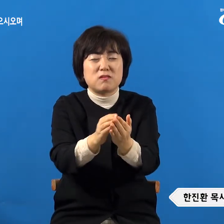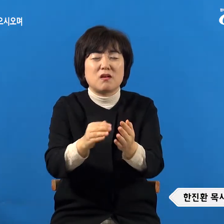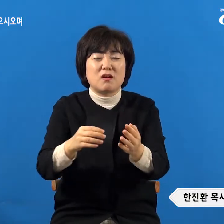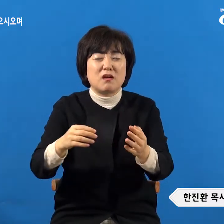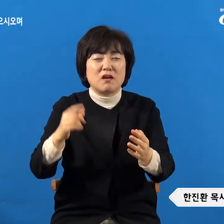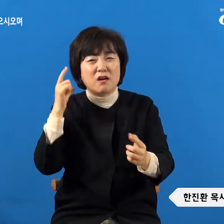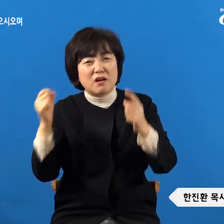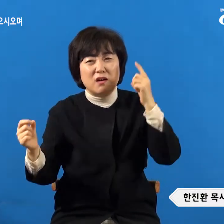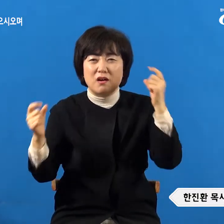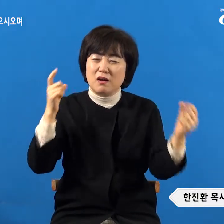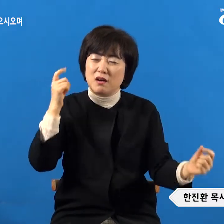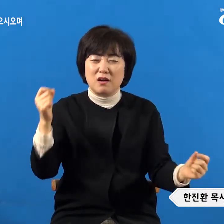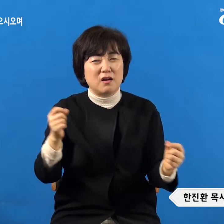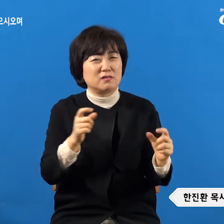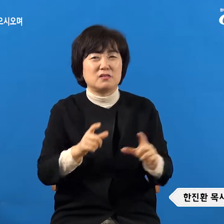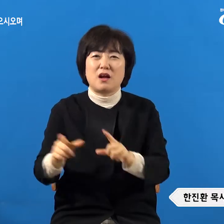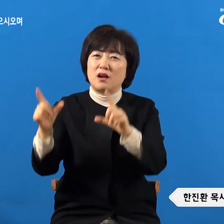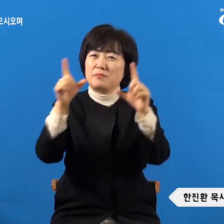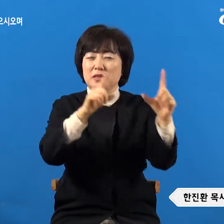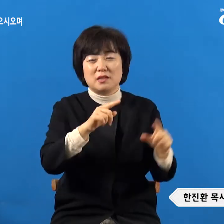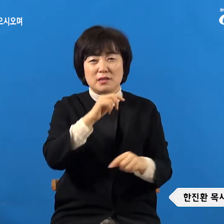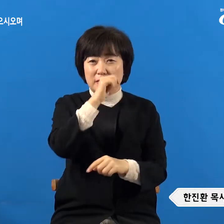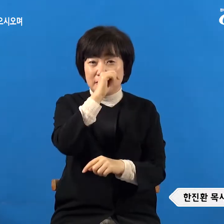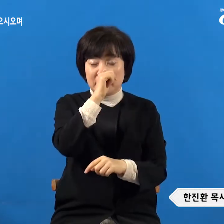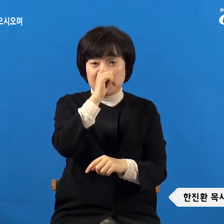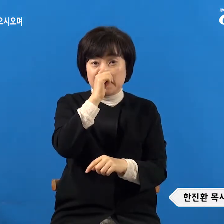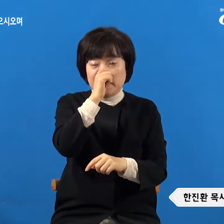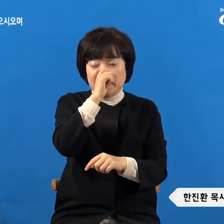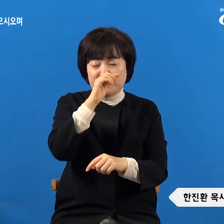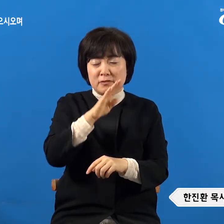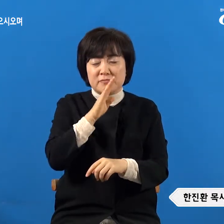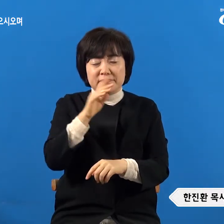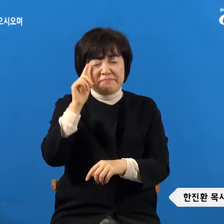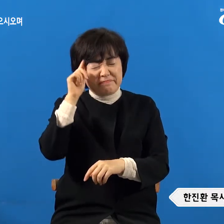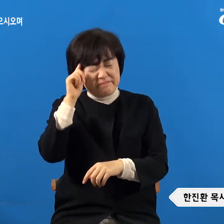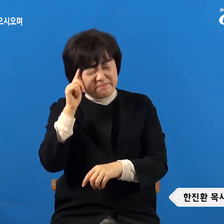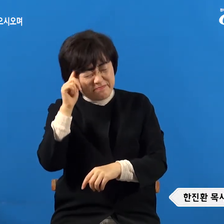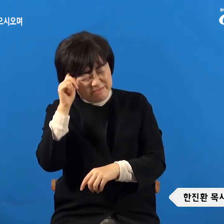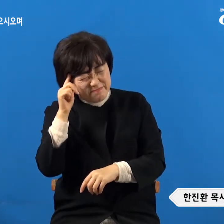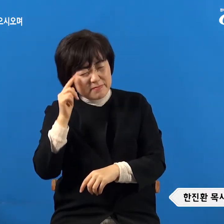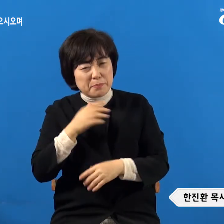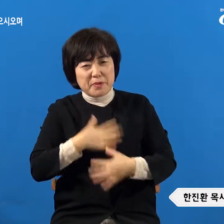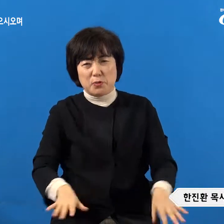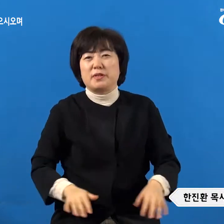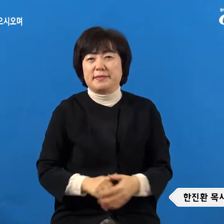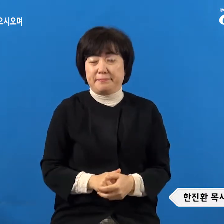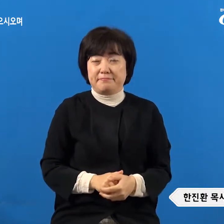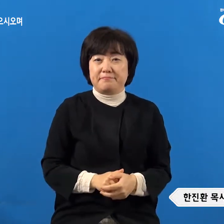일희일비하고 하는 그 삶이 얼마나 참 스트레스고 피곤합니까?